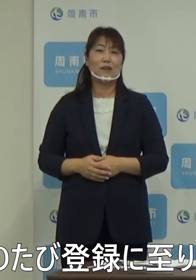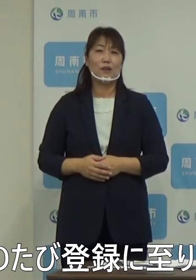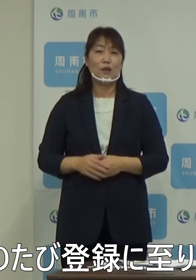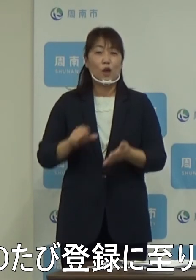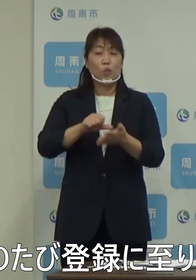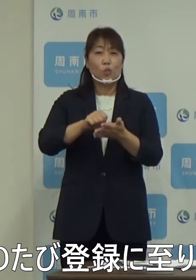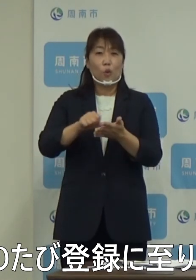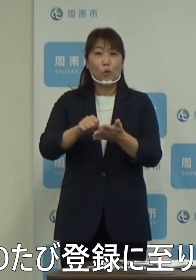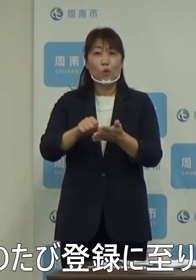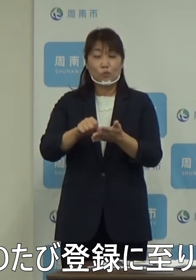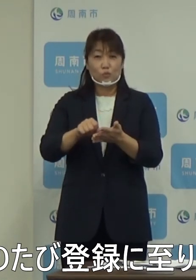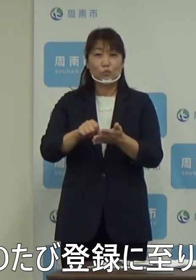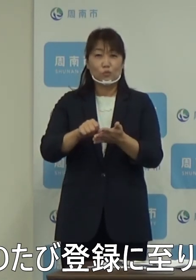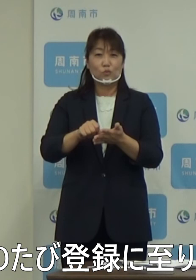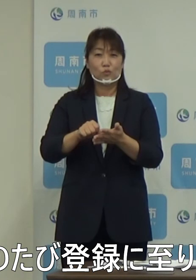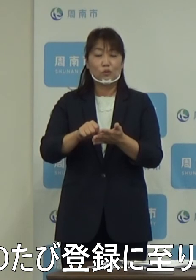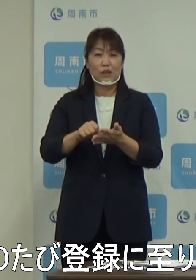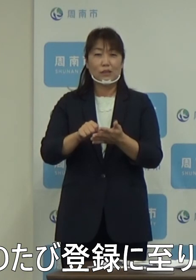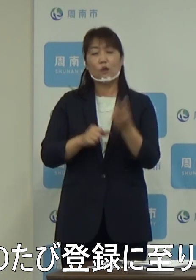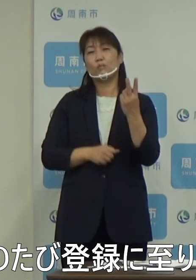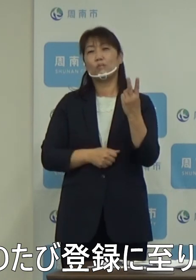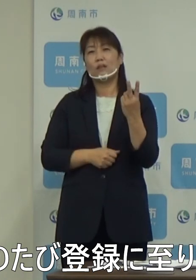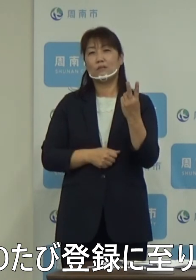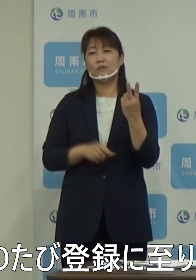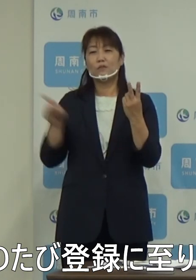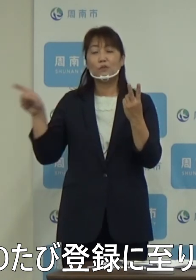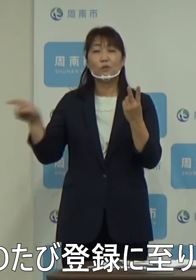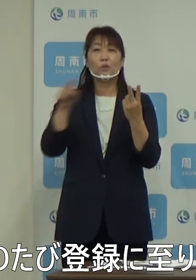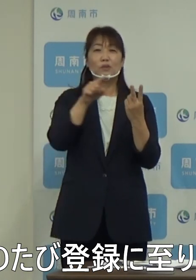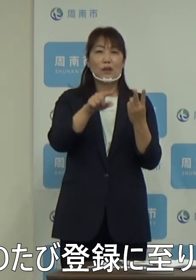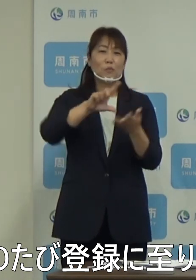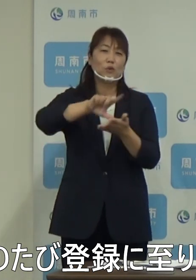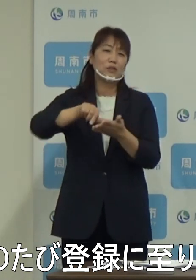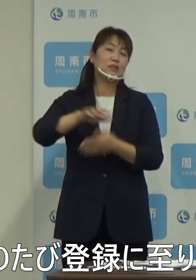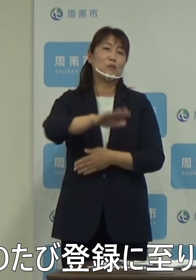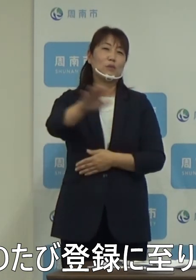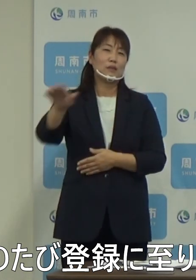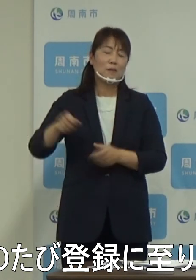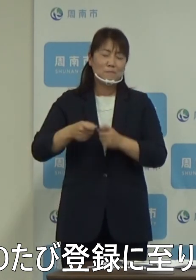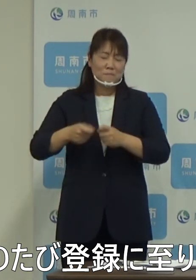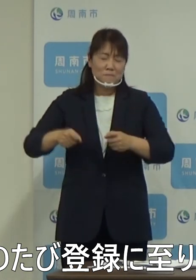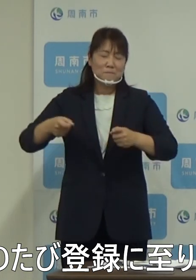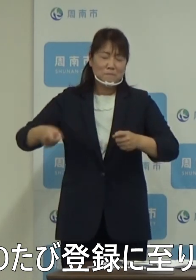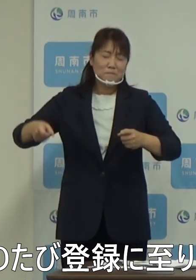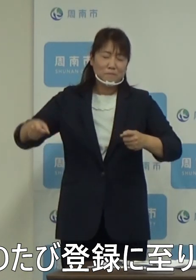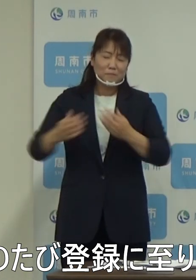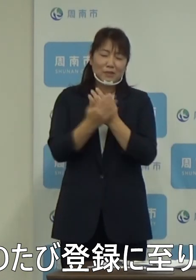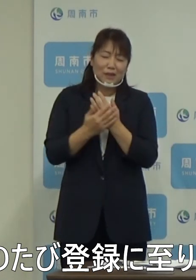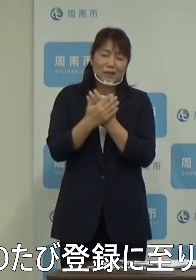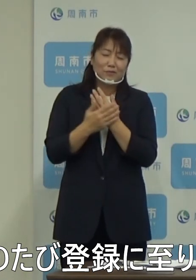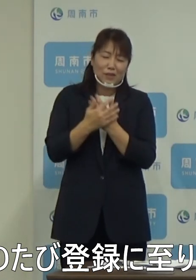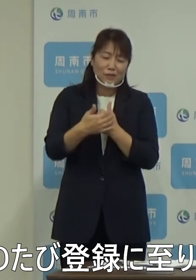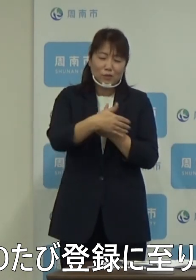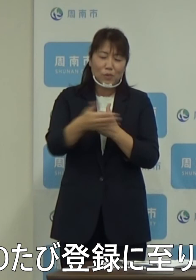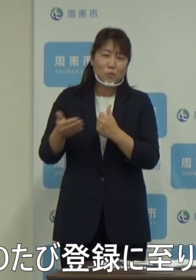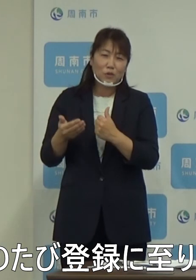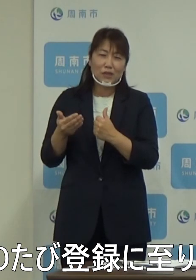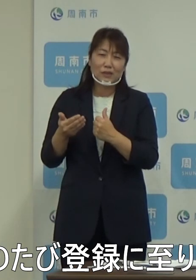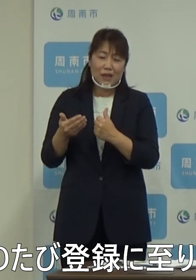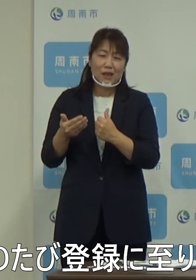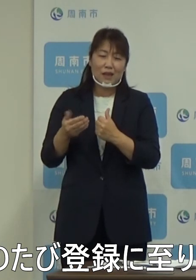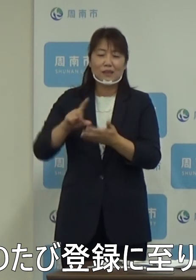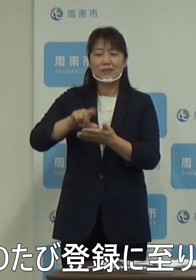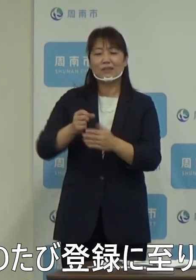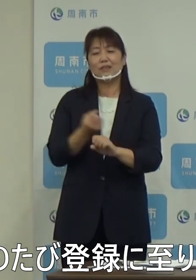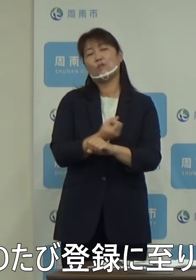登録に至りました2件は、ともに地域の皆さんによって長く大切にされてきた地域の宝であり、